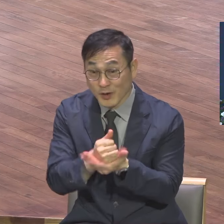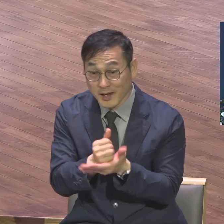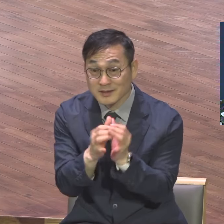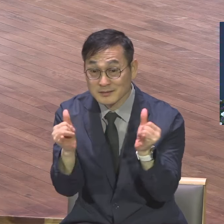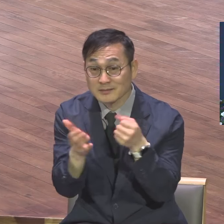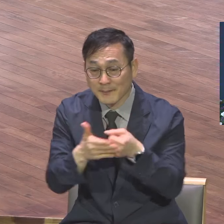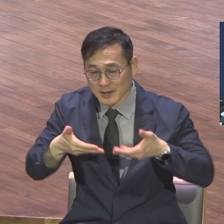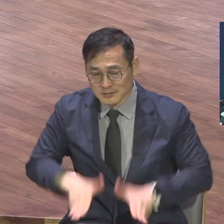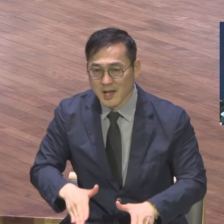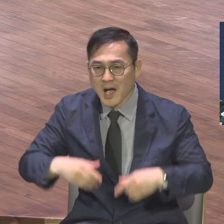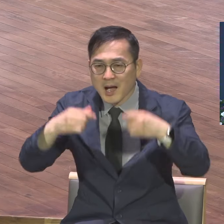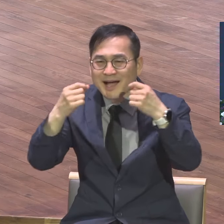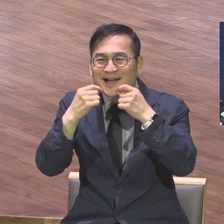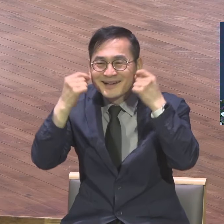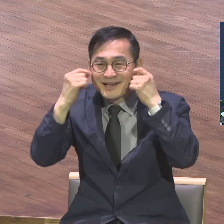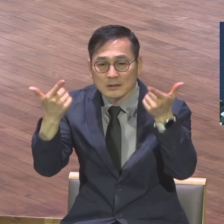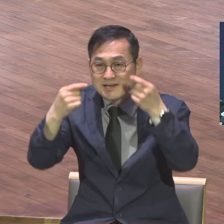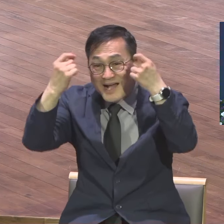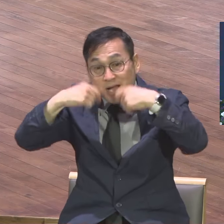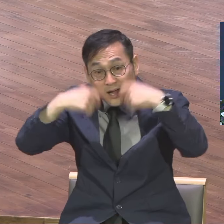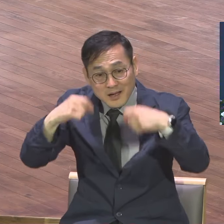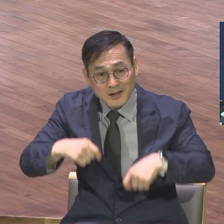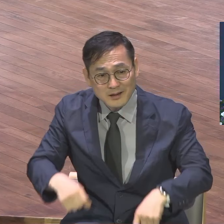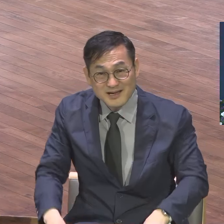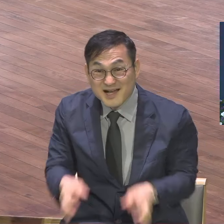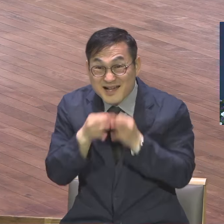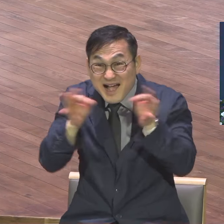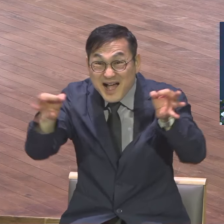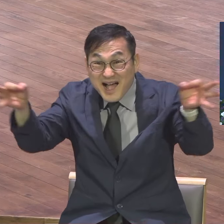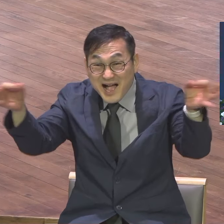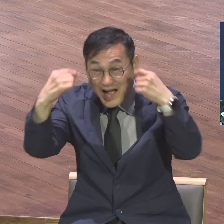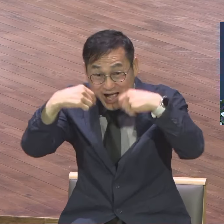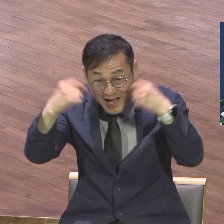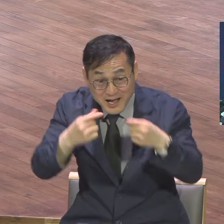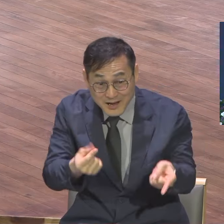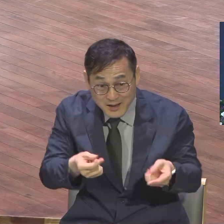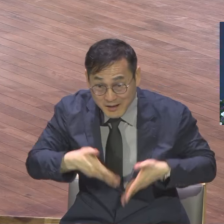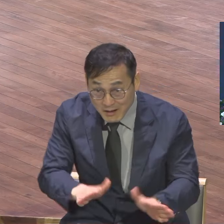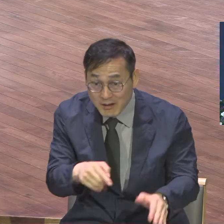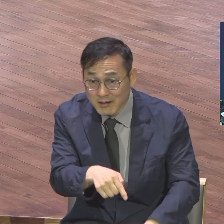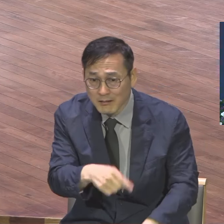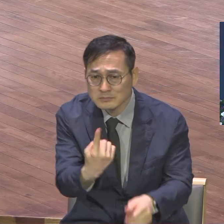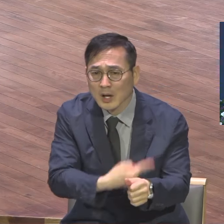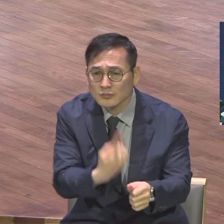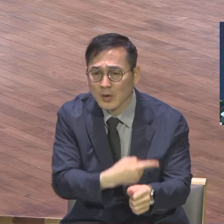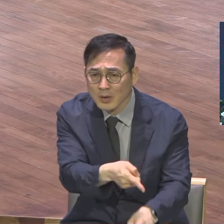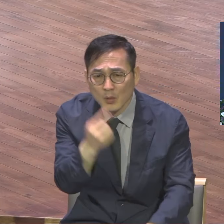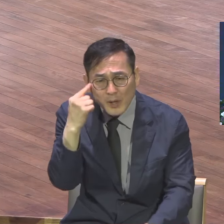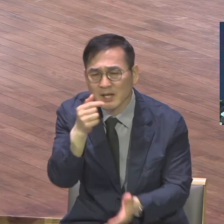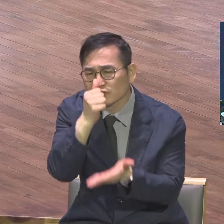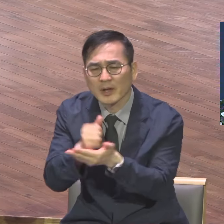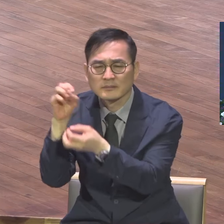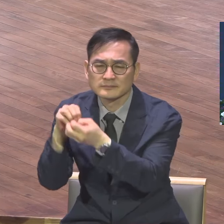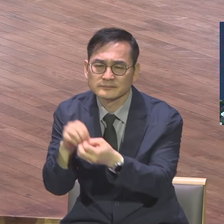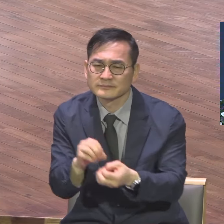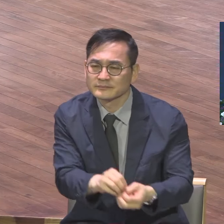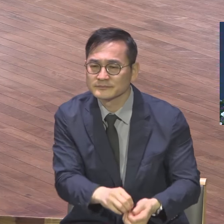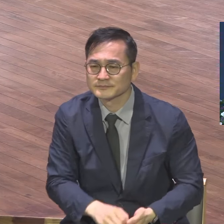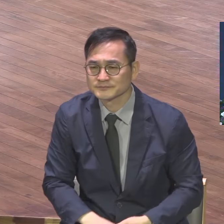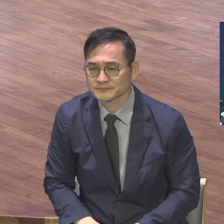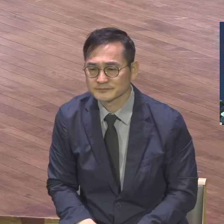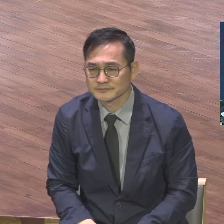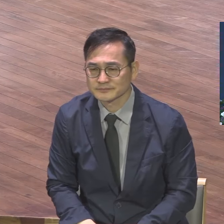이 원죄. 원래 인간은 하나님 형상으로 지어져서 그야말로 유일하게 하나님